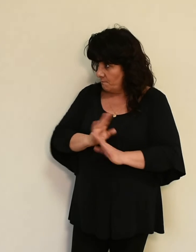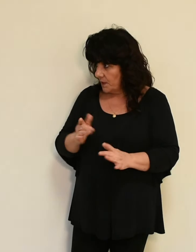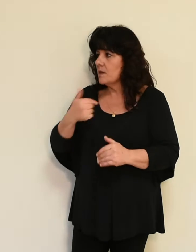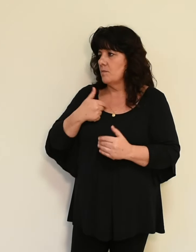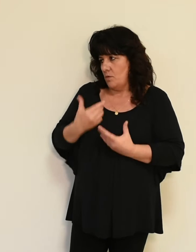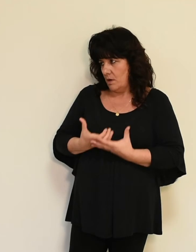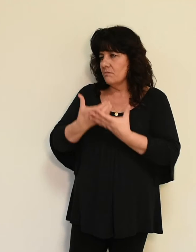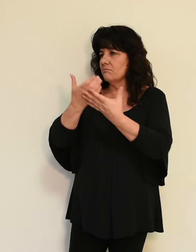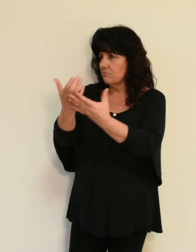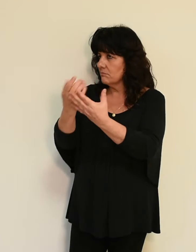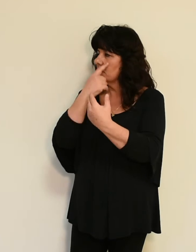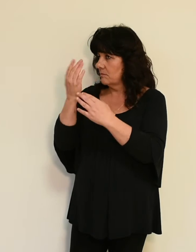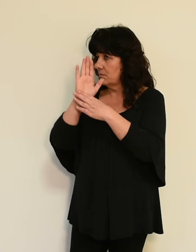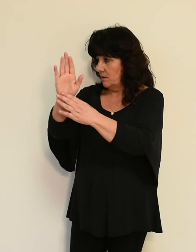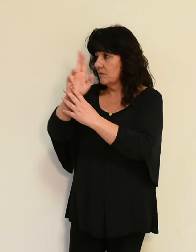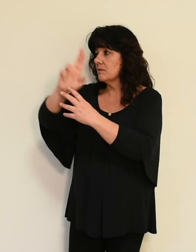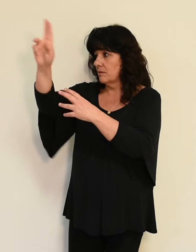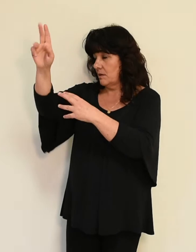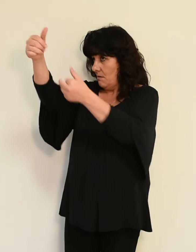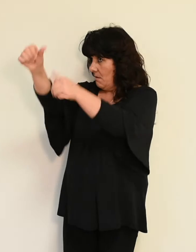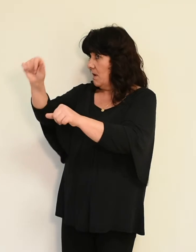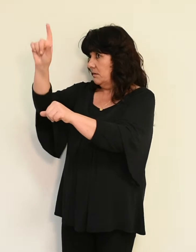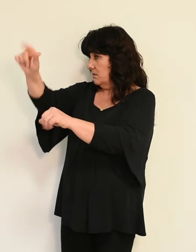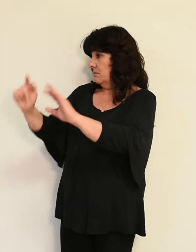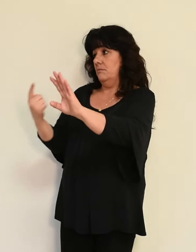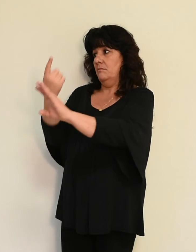au Seigneur et il restera là pour toujours. »